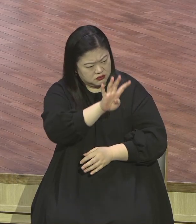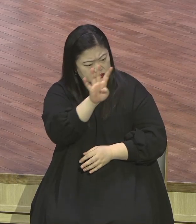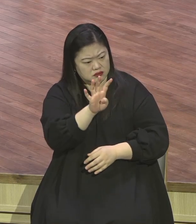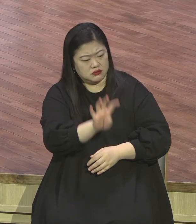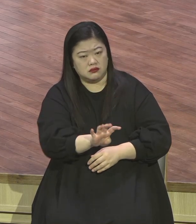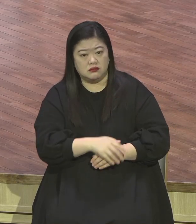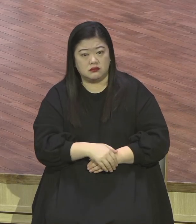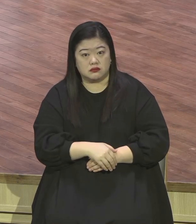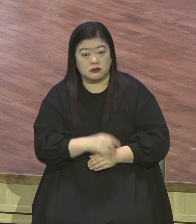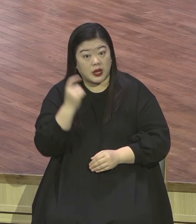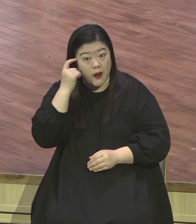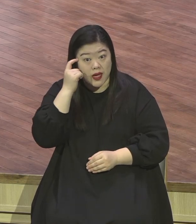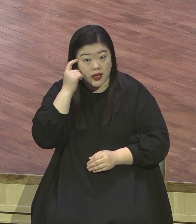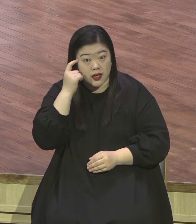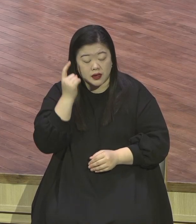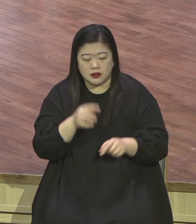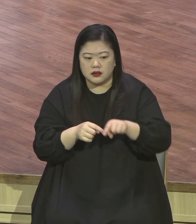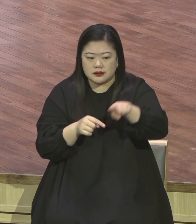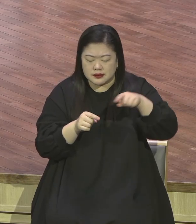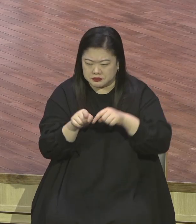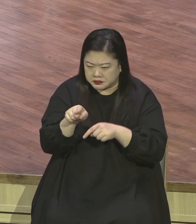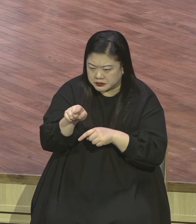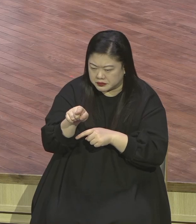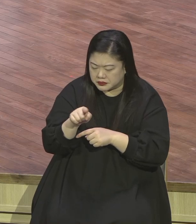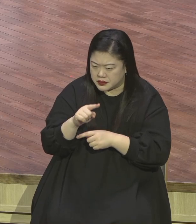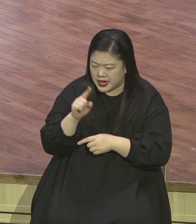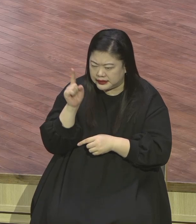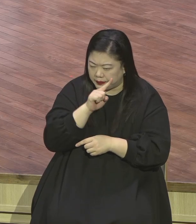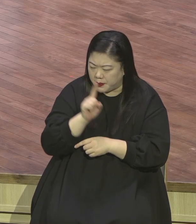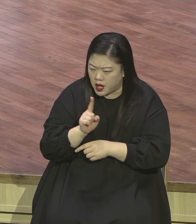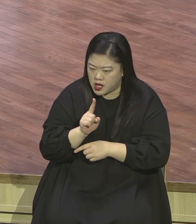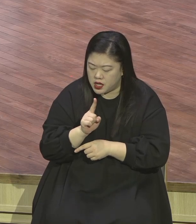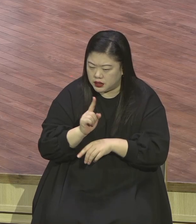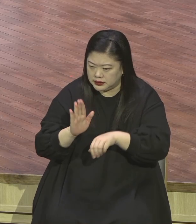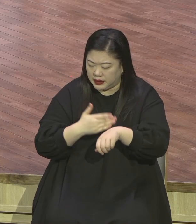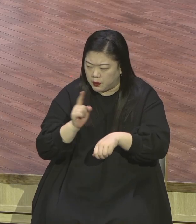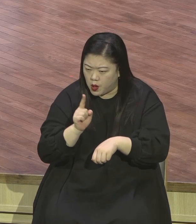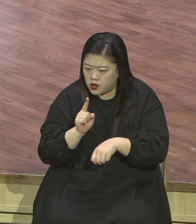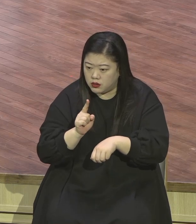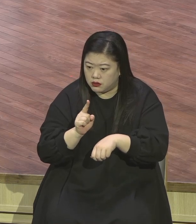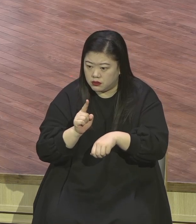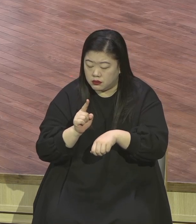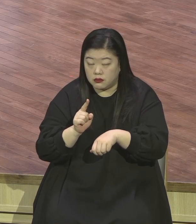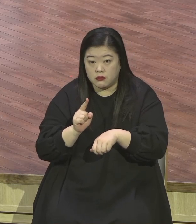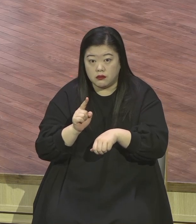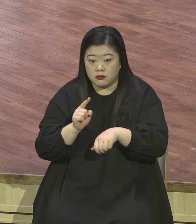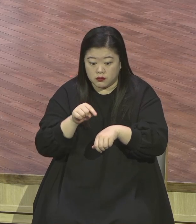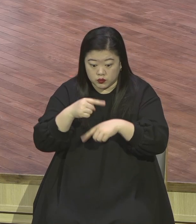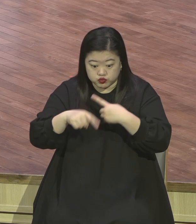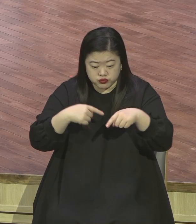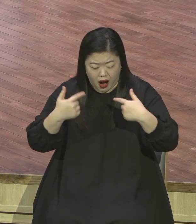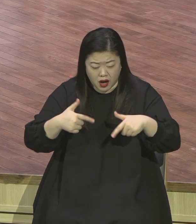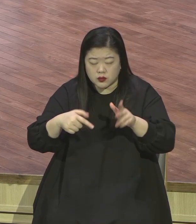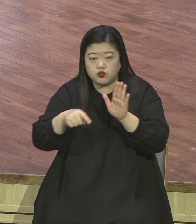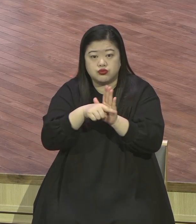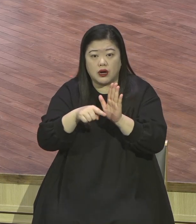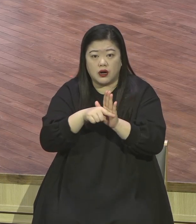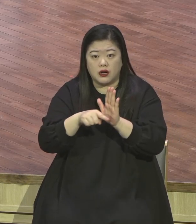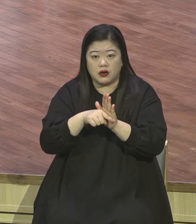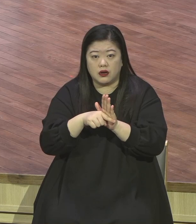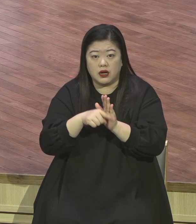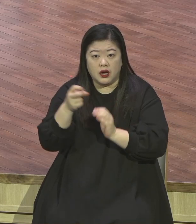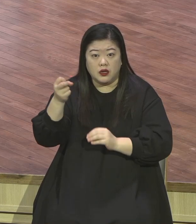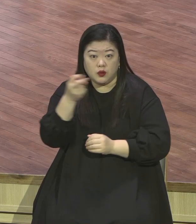상대 약점만 보고 뭐든지 상대 잘못한 것만 보고 부정적인 관점에서 안 되면